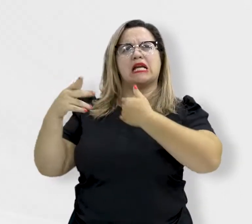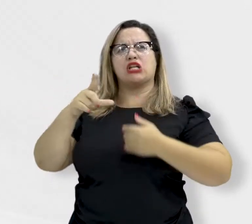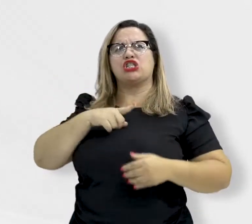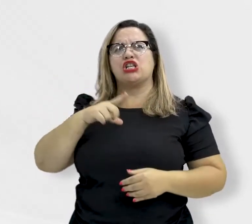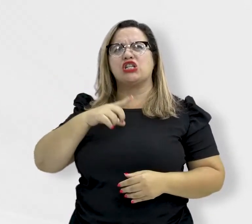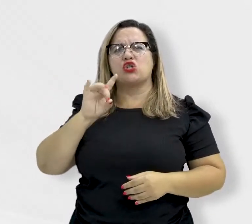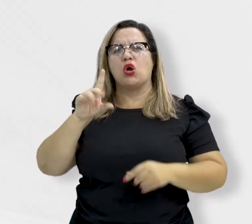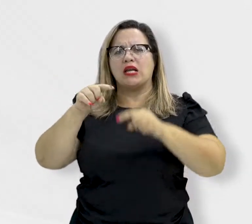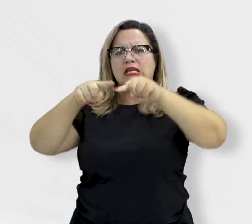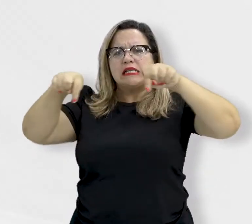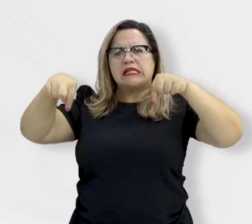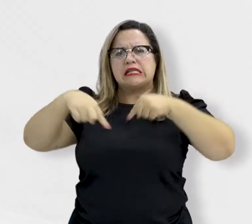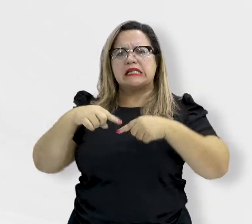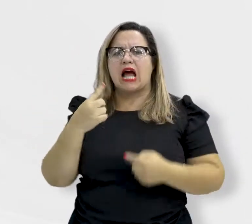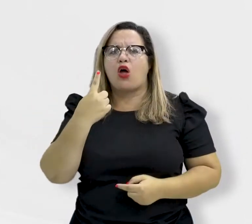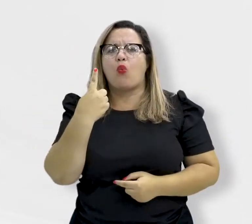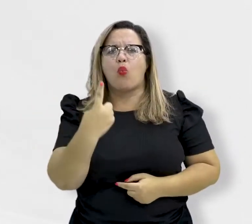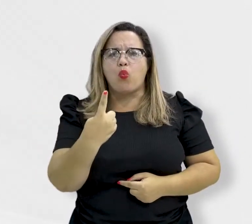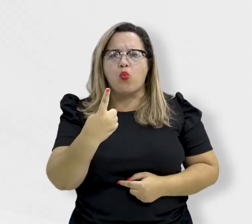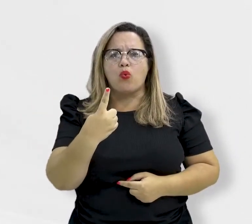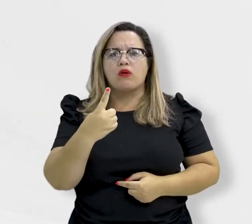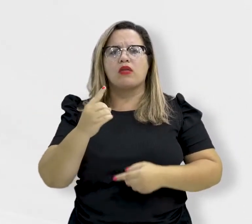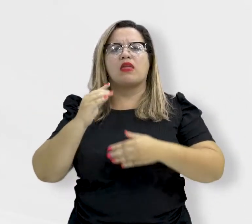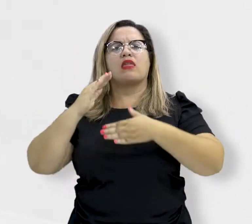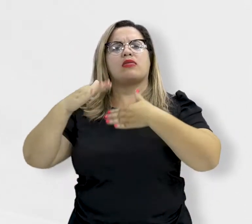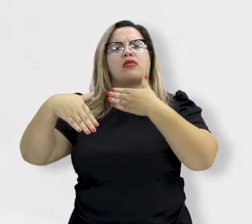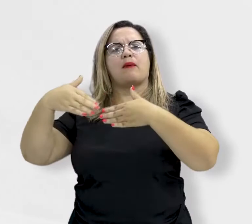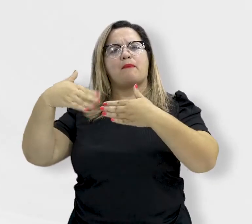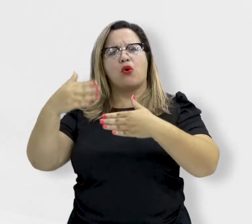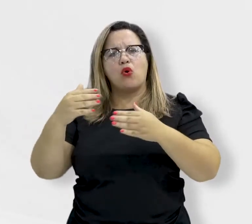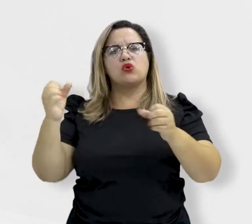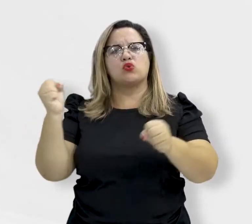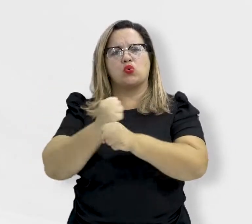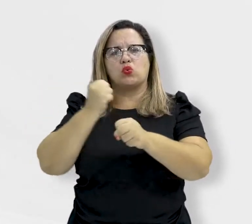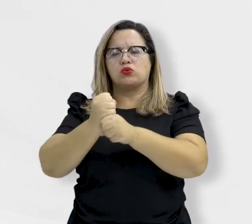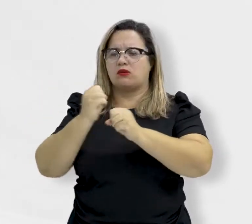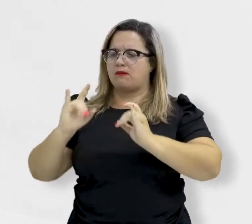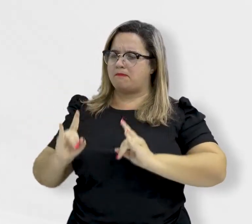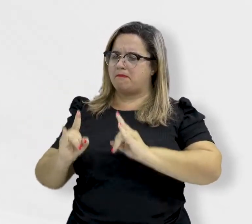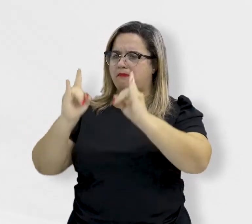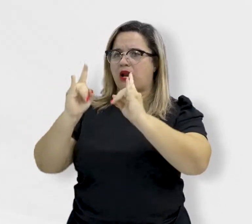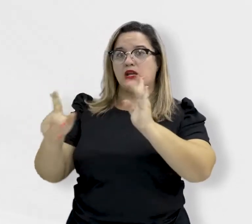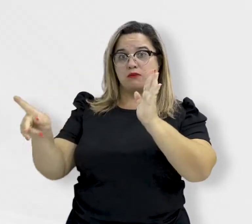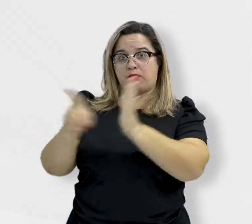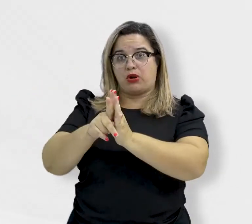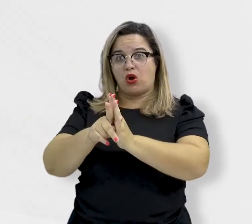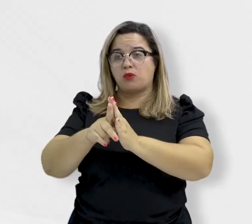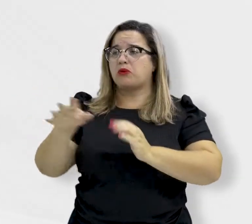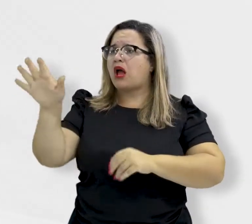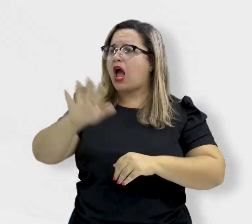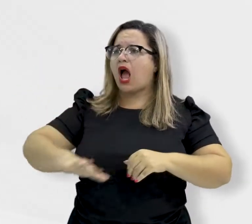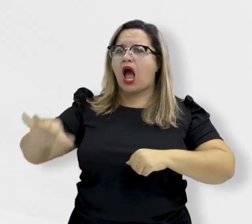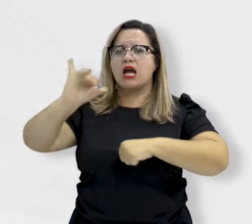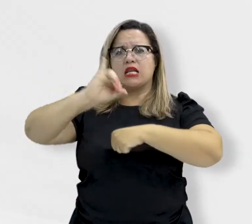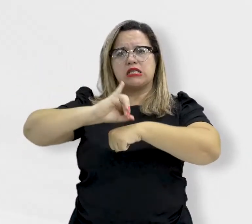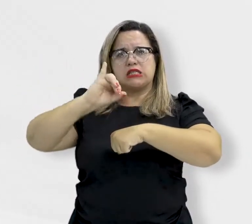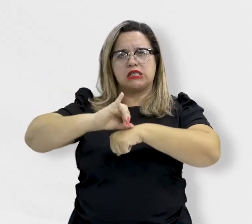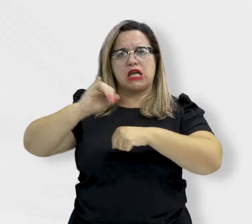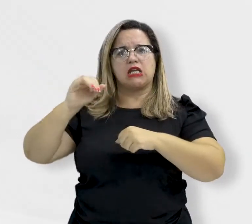fórum. Posteriormente, foi construída uma sede própria, na região central da cidade, que com o passar dos anos foi ficando